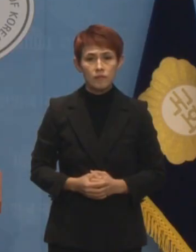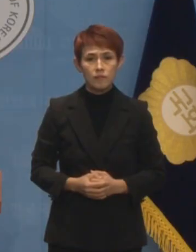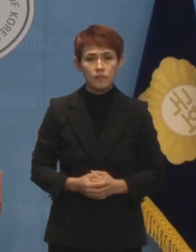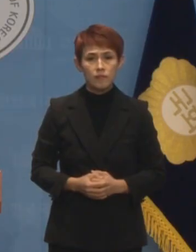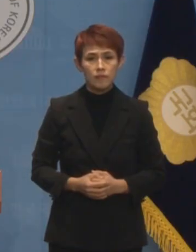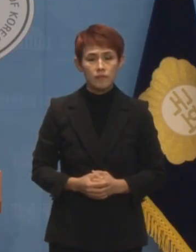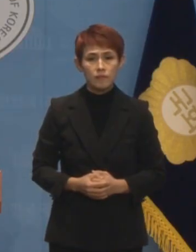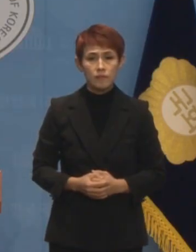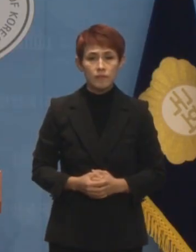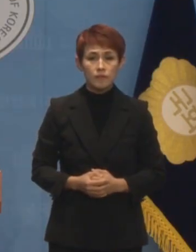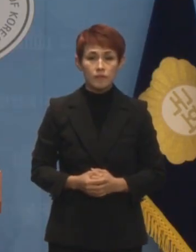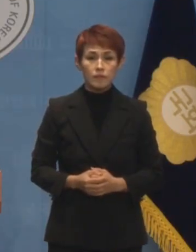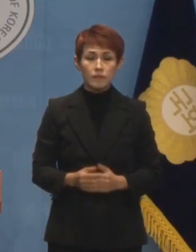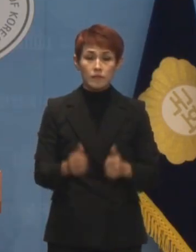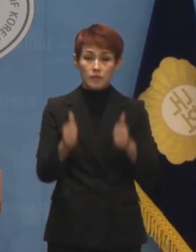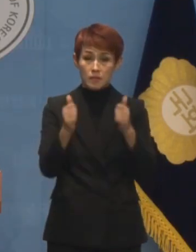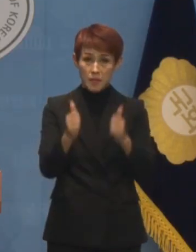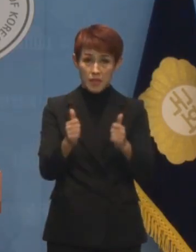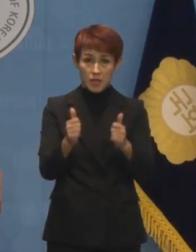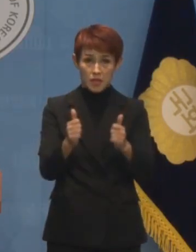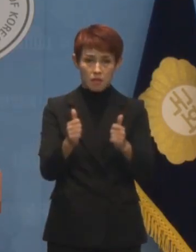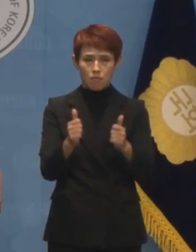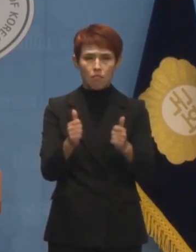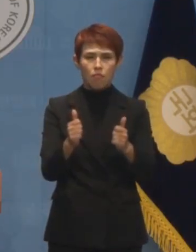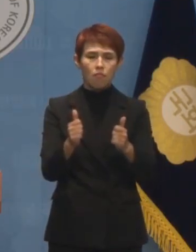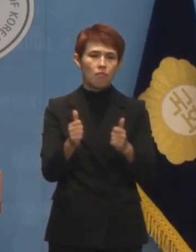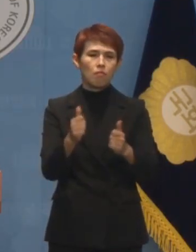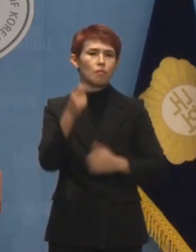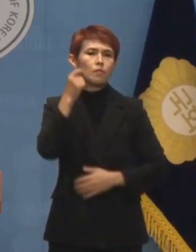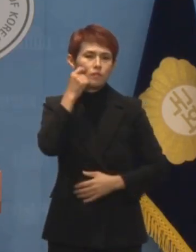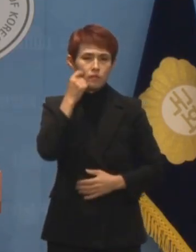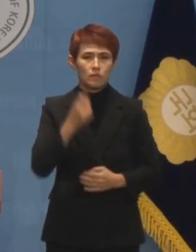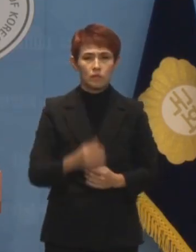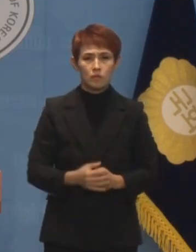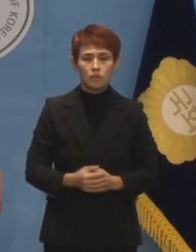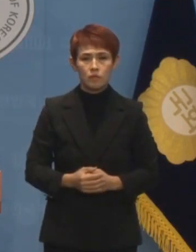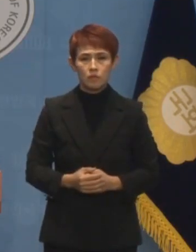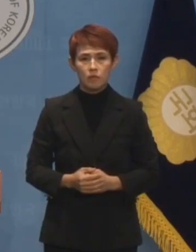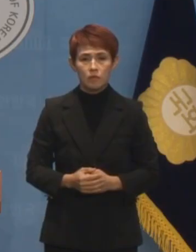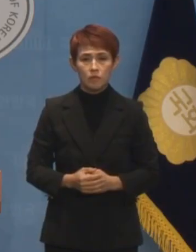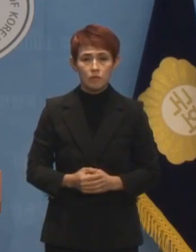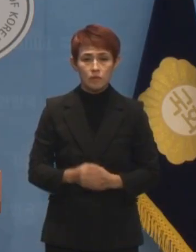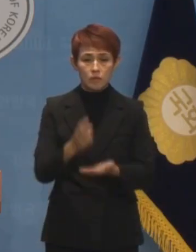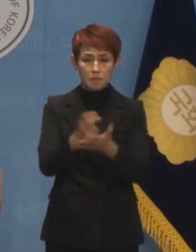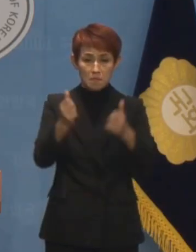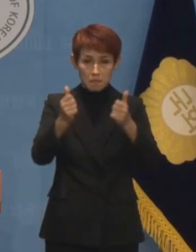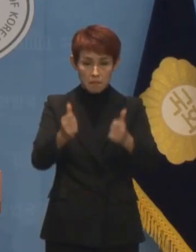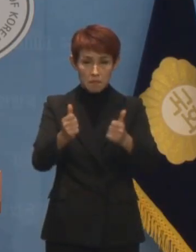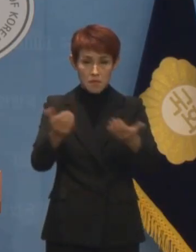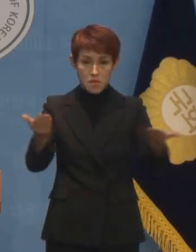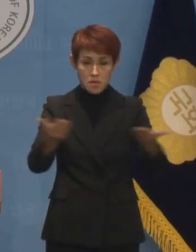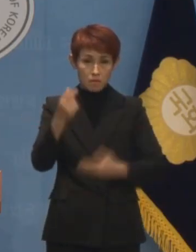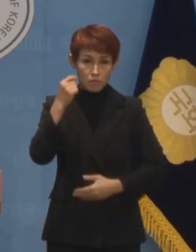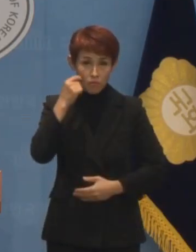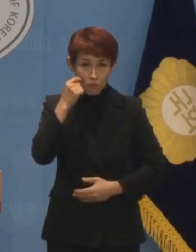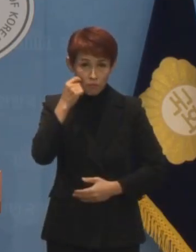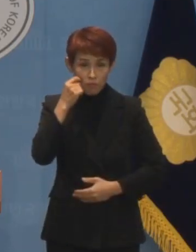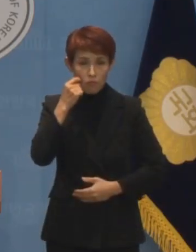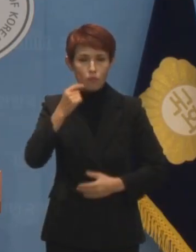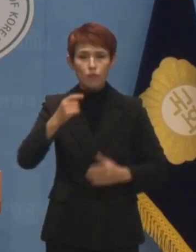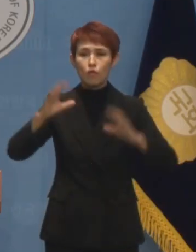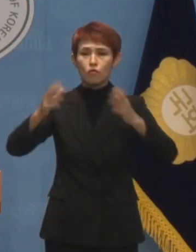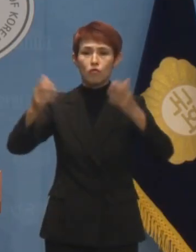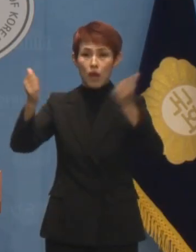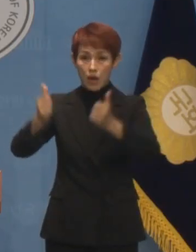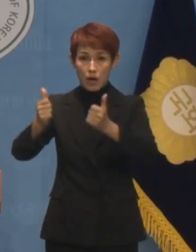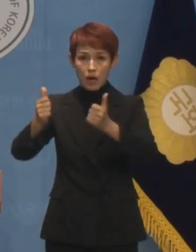한마디로 헌재의 기능이 마비되는 것입니다. 그리고 헌재의 기능이 마비되면 국회가